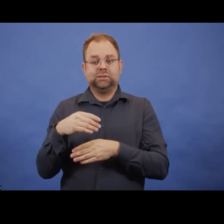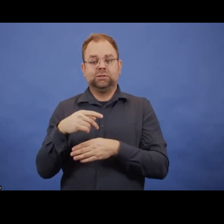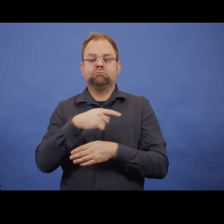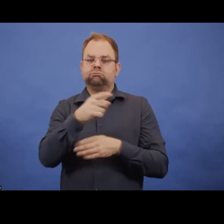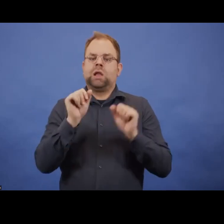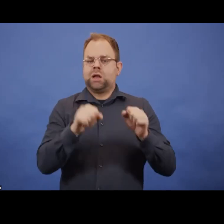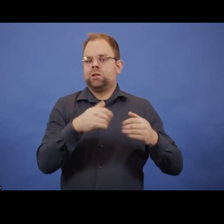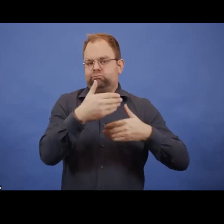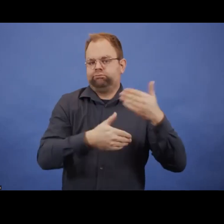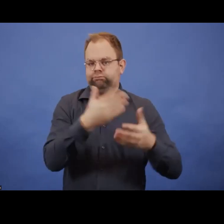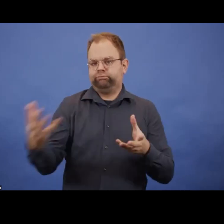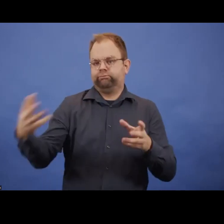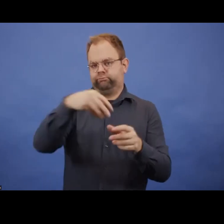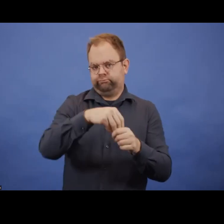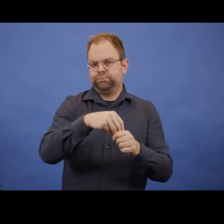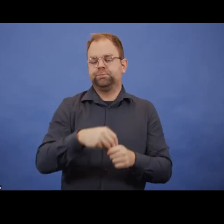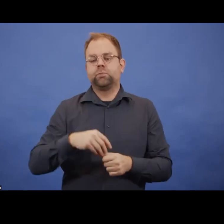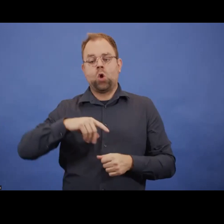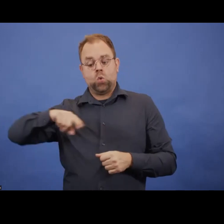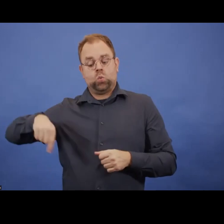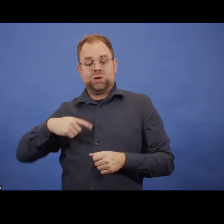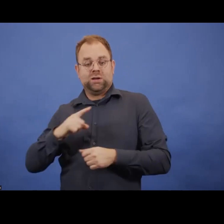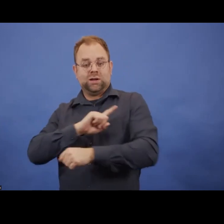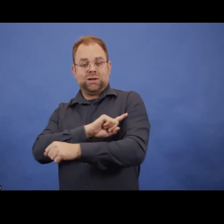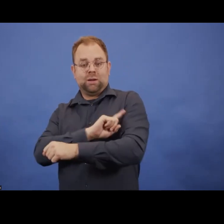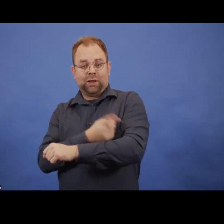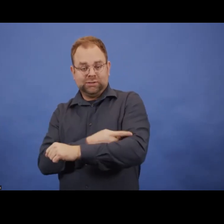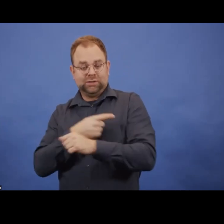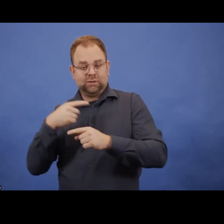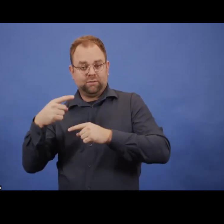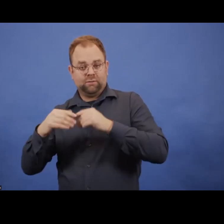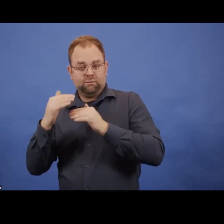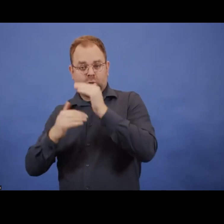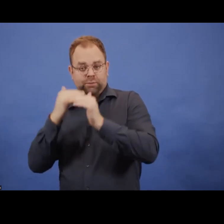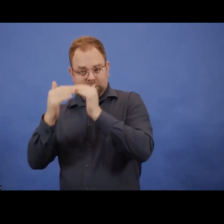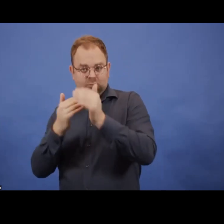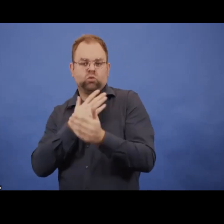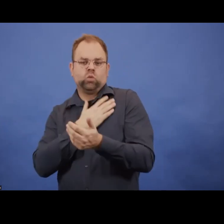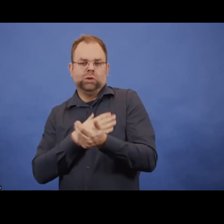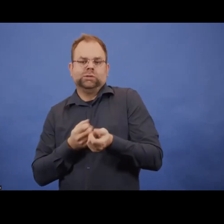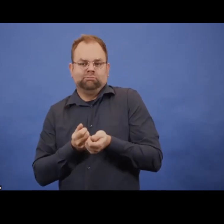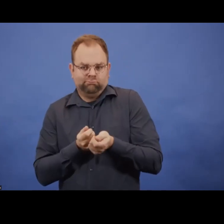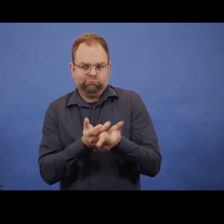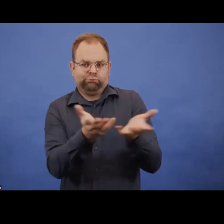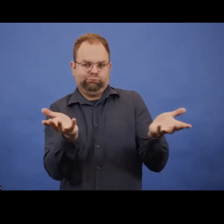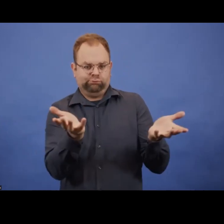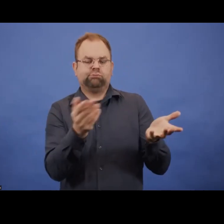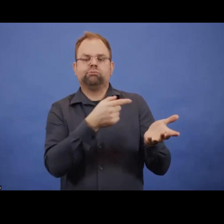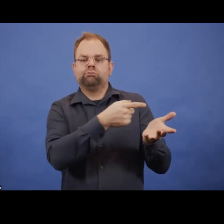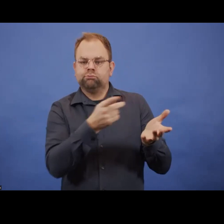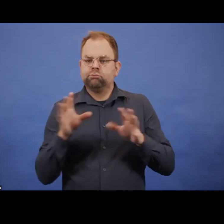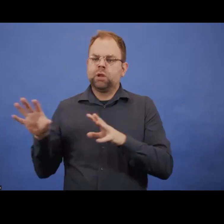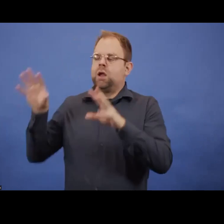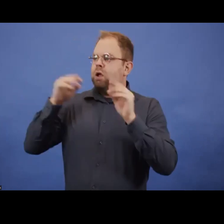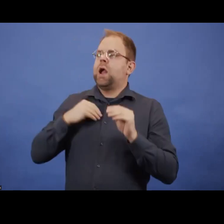refugiados, incluida la Agencia de Refugiados y ACNUR, para que puedan aumentar